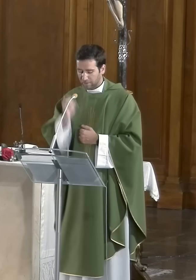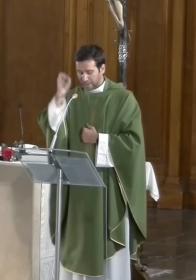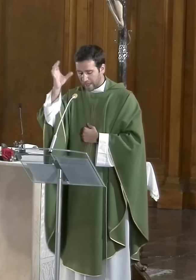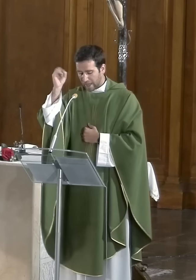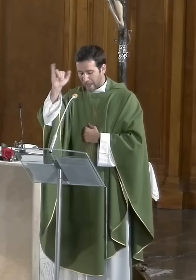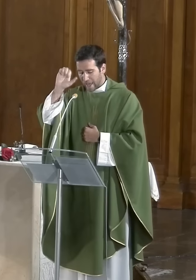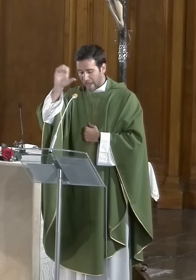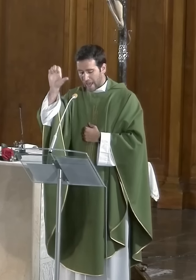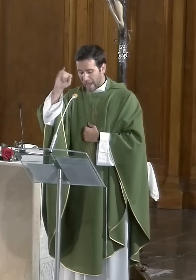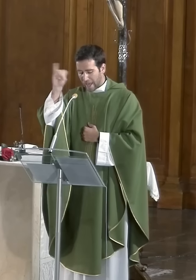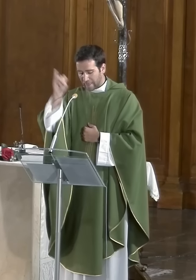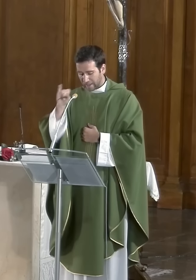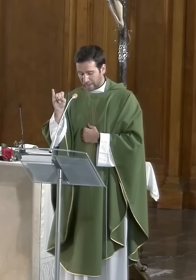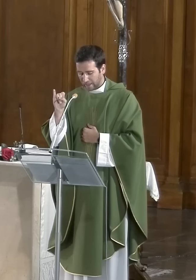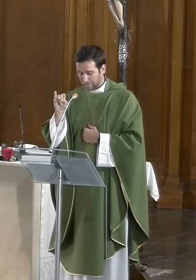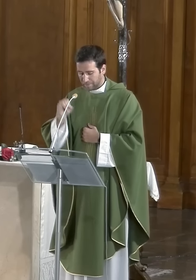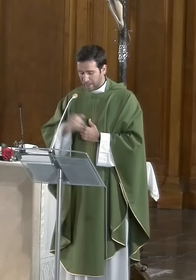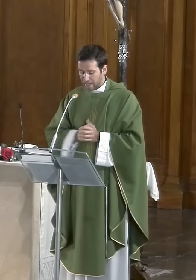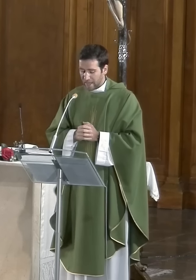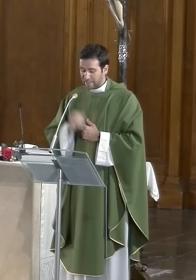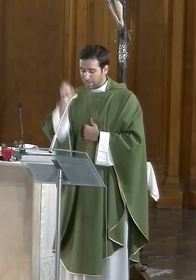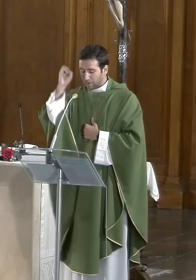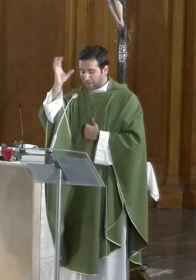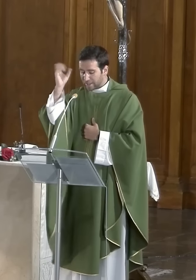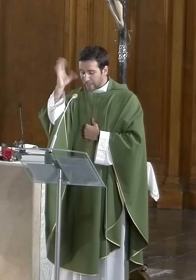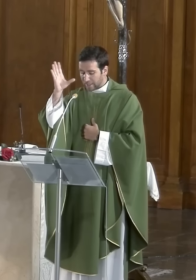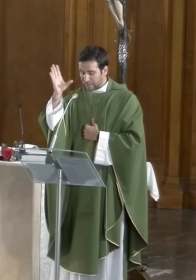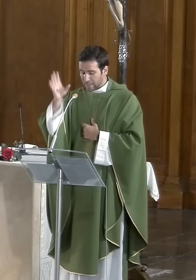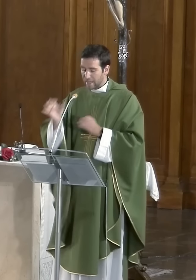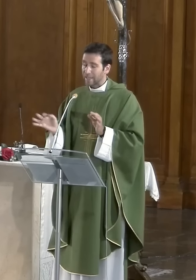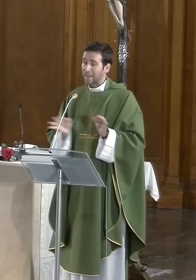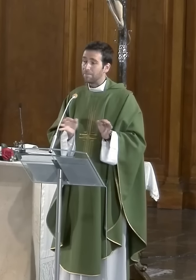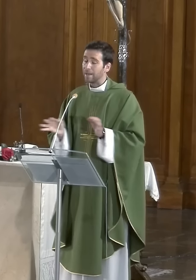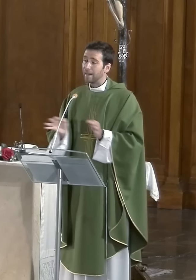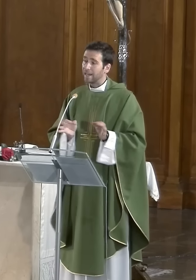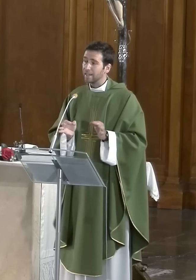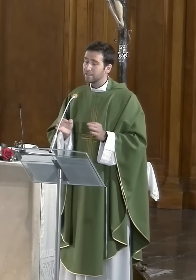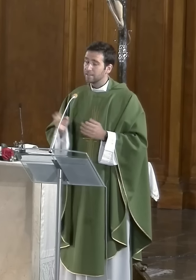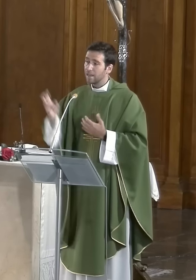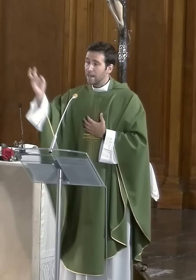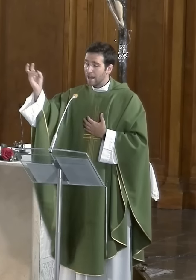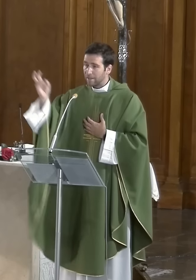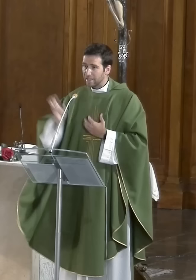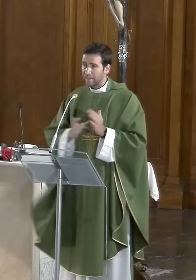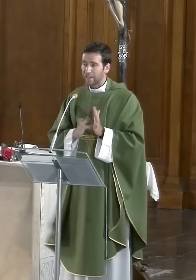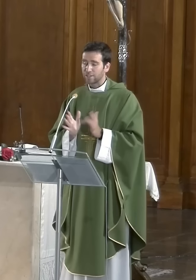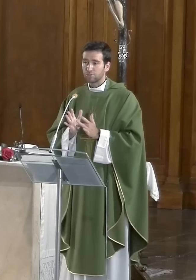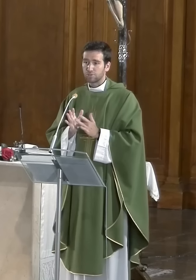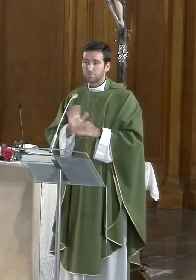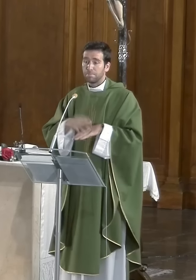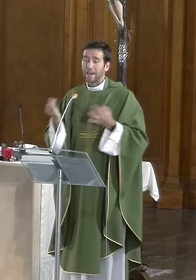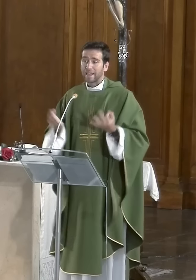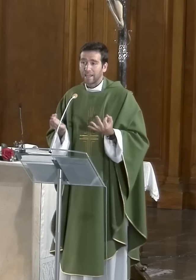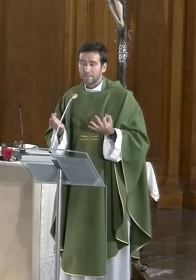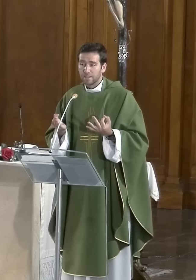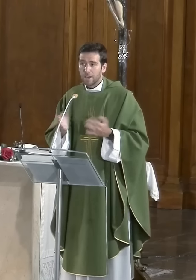profeta Ezequiel. Ese profeta que prepara la venida de Jesús. ¿Para qué? Pues